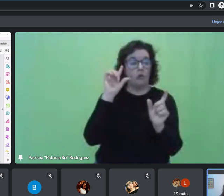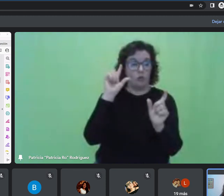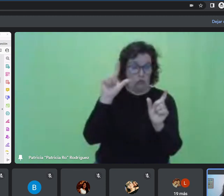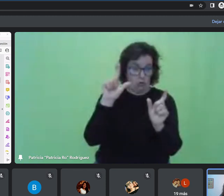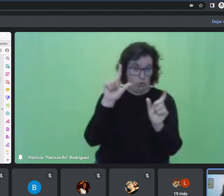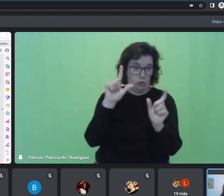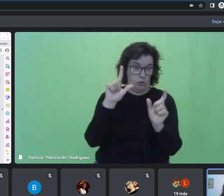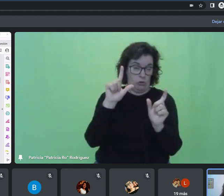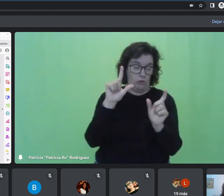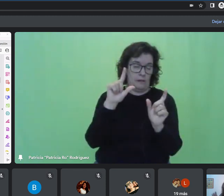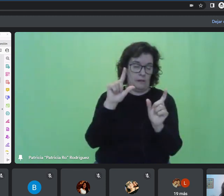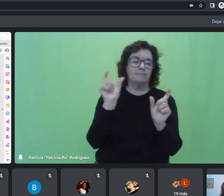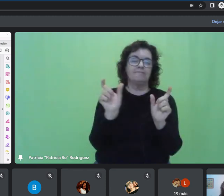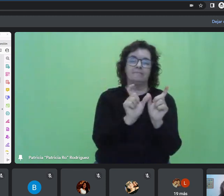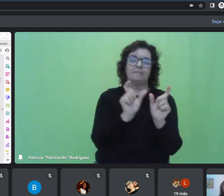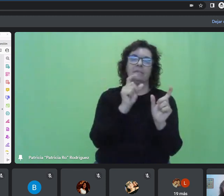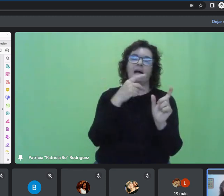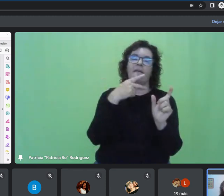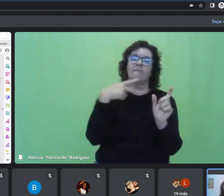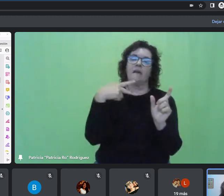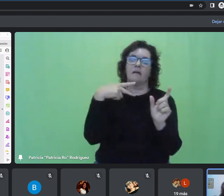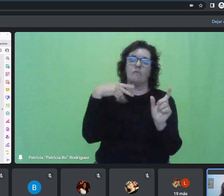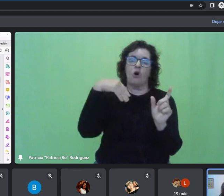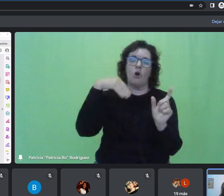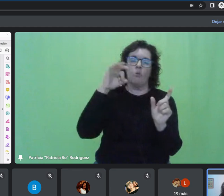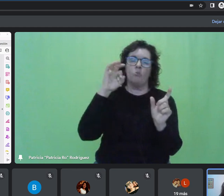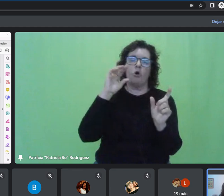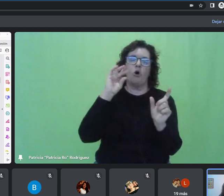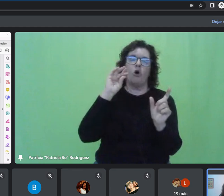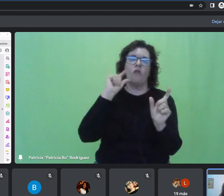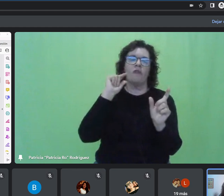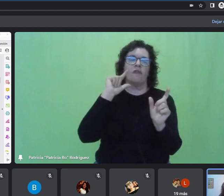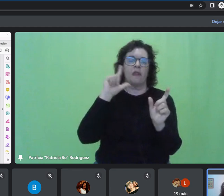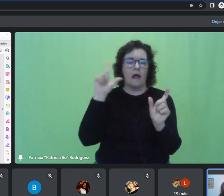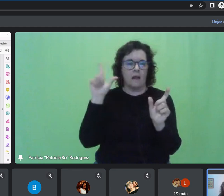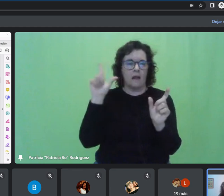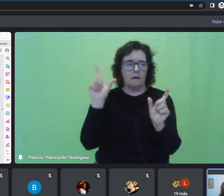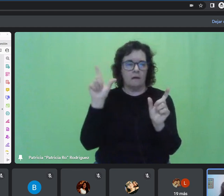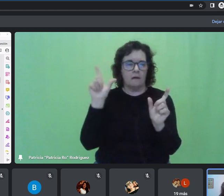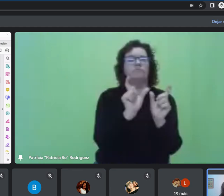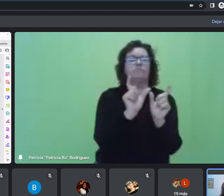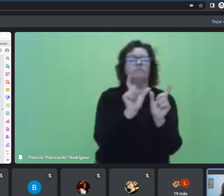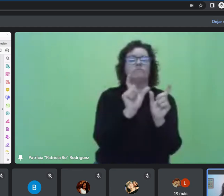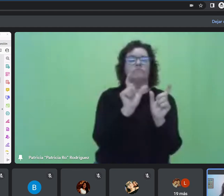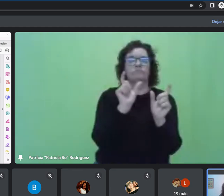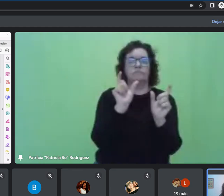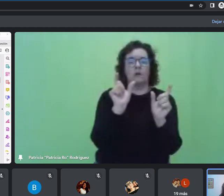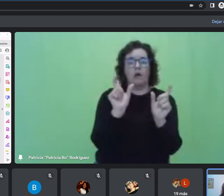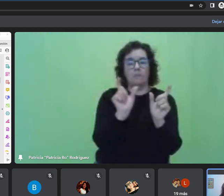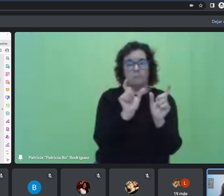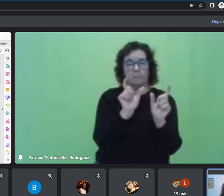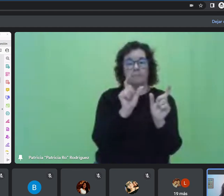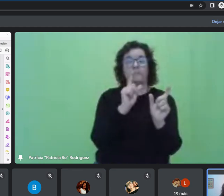¿Cuál es el verbo? Ahí en el medio tiene un adverbio, que es también. También debería, ¿qué cosa?